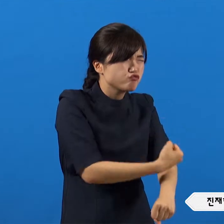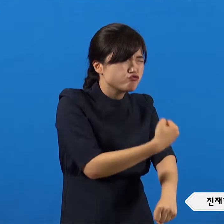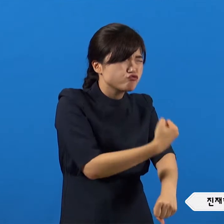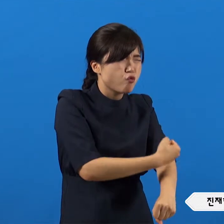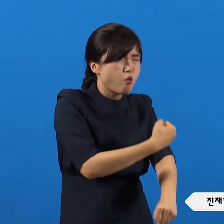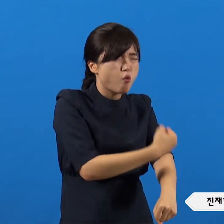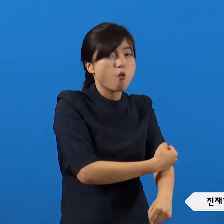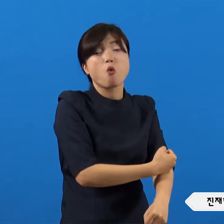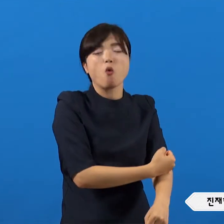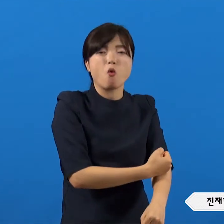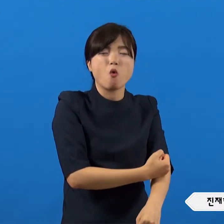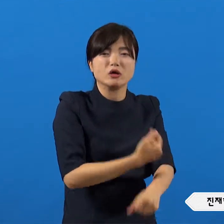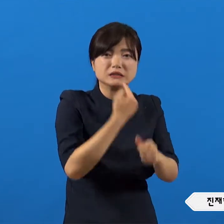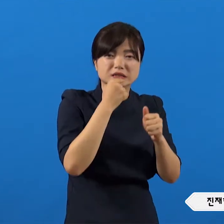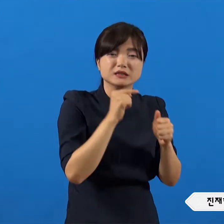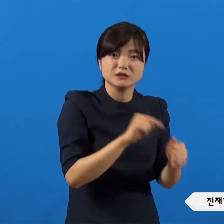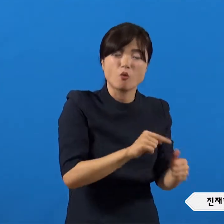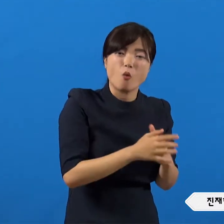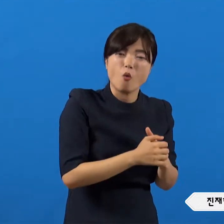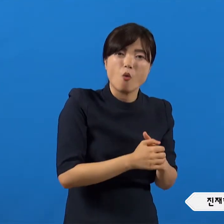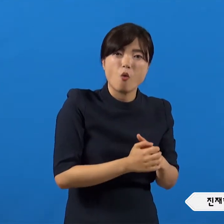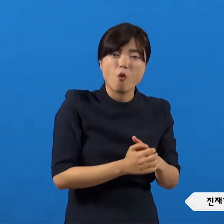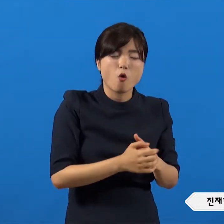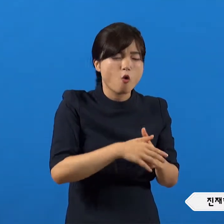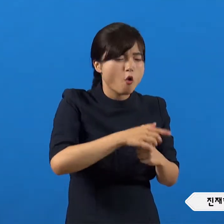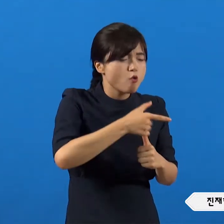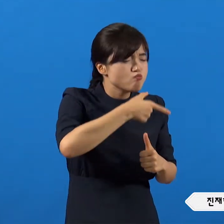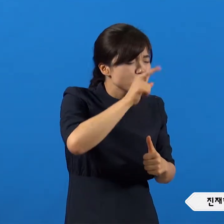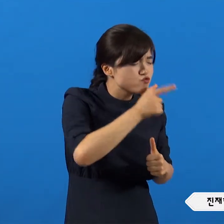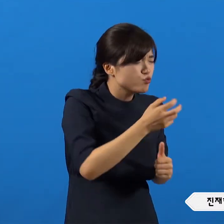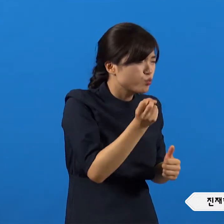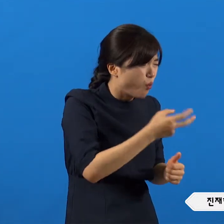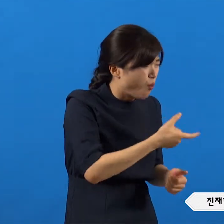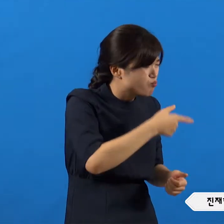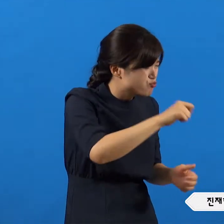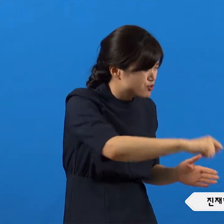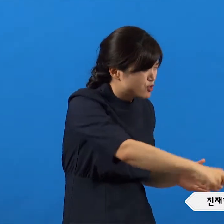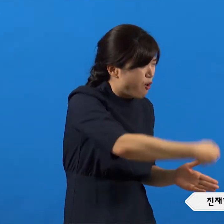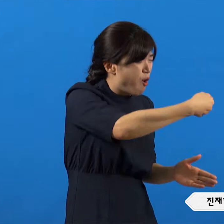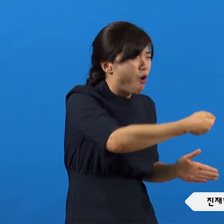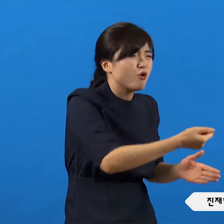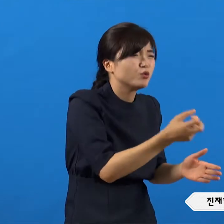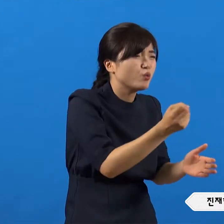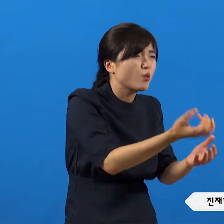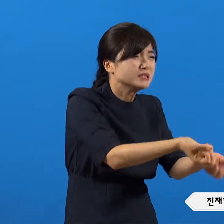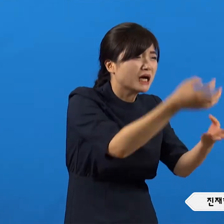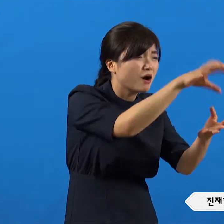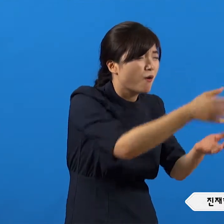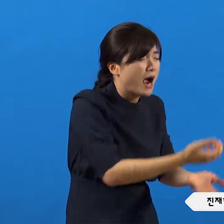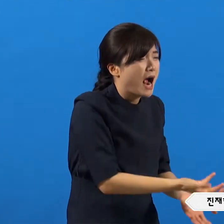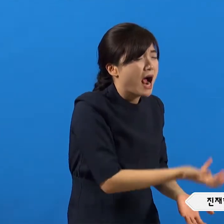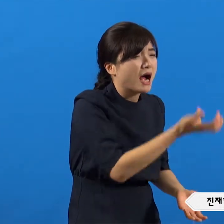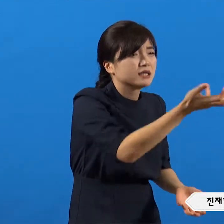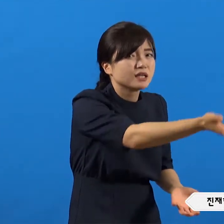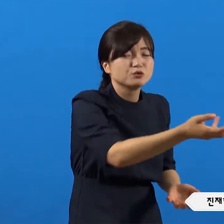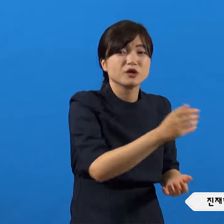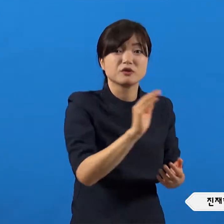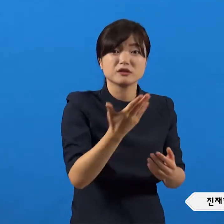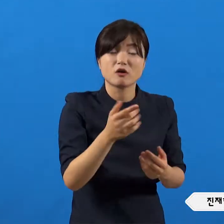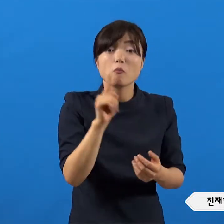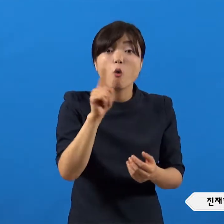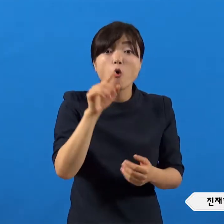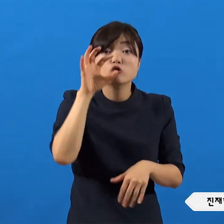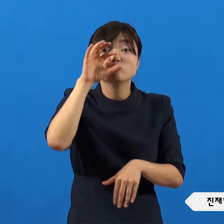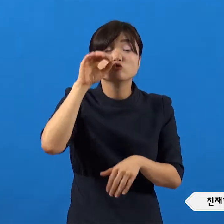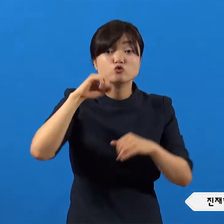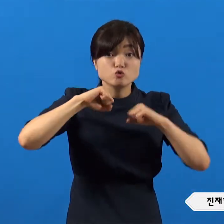하시고 물을 지시하신 그곳까지 떠다 가게 하시는 것, 순종은